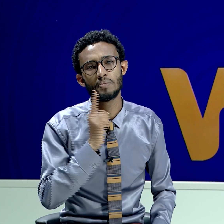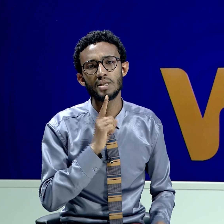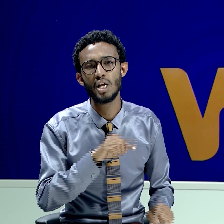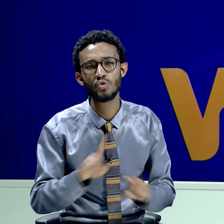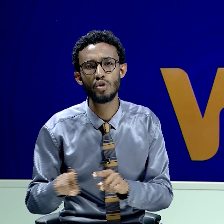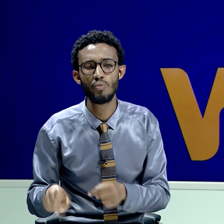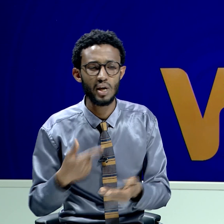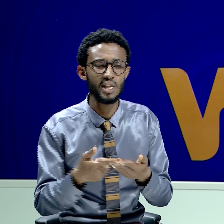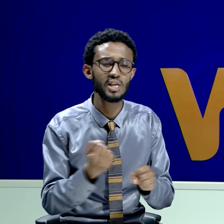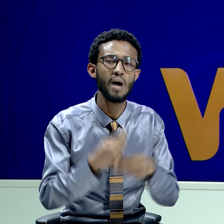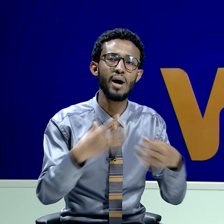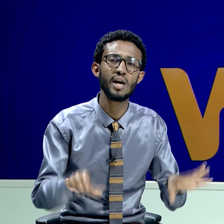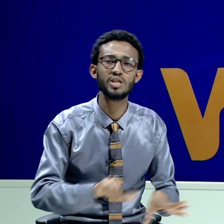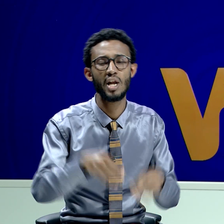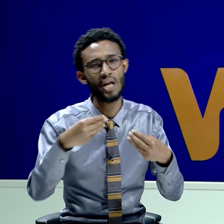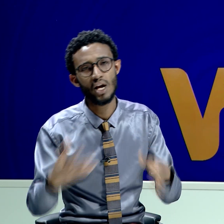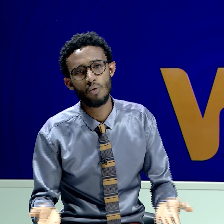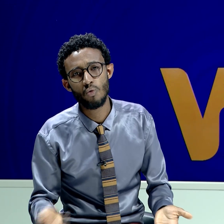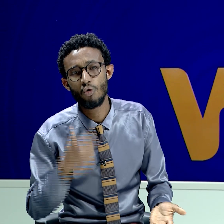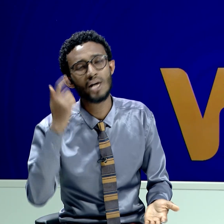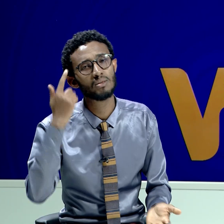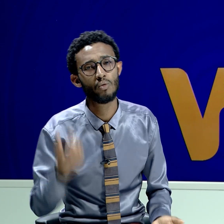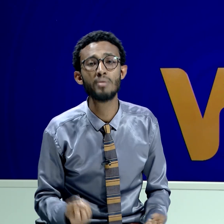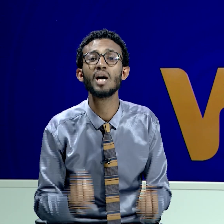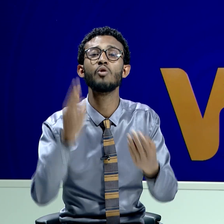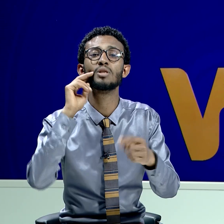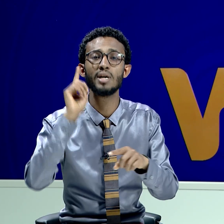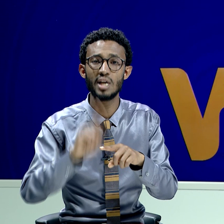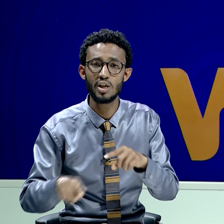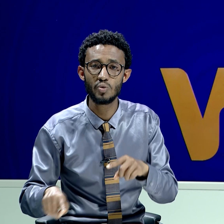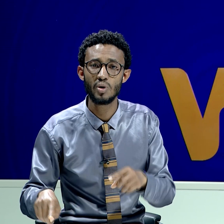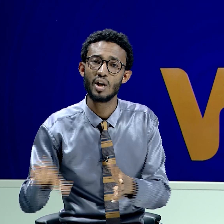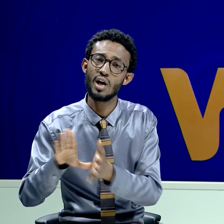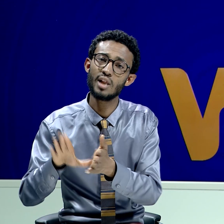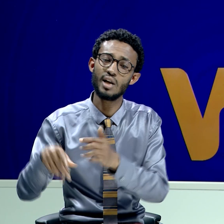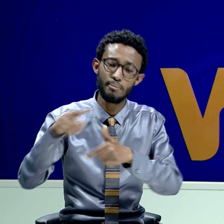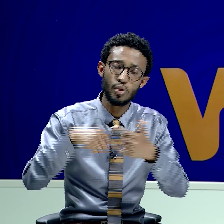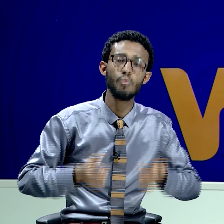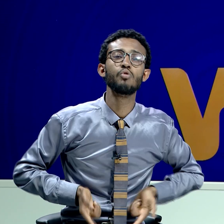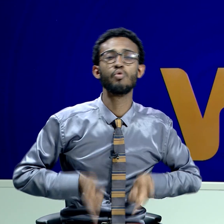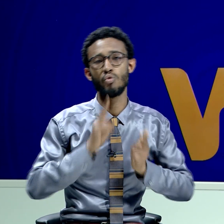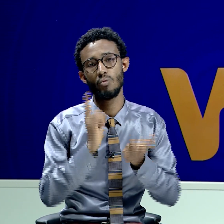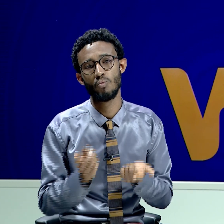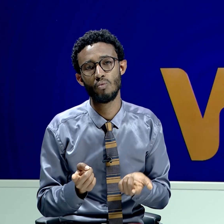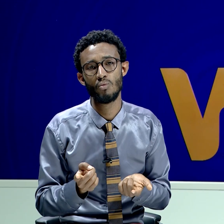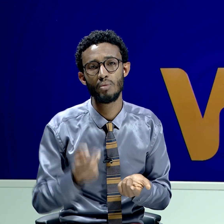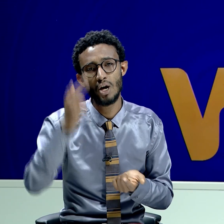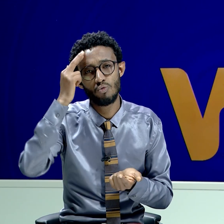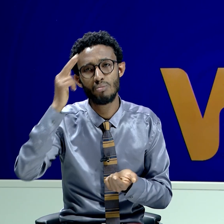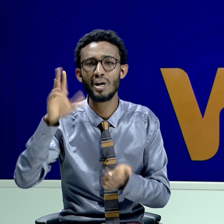መስማት ሰናቸው ደግሞ ይህን ስራ ባጣ እንጀራ አጣሉ ብሎ ያስባሉ። አብዛኛው መስማት ሰናቸው ከገጠር መጥቶ የሚኖሩ ነው። ምክንያቱም